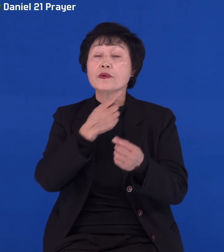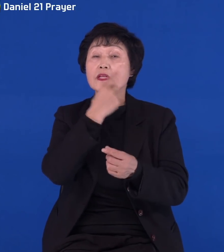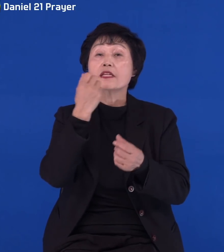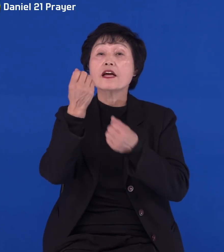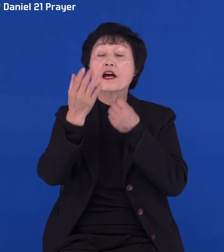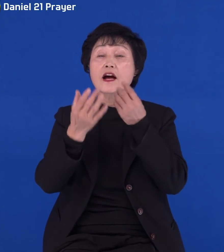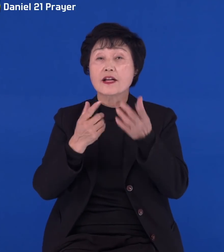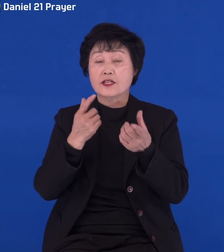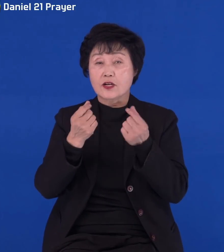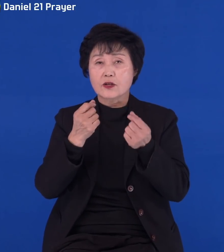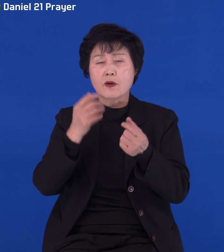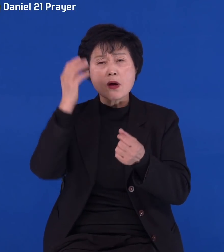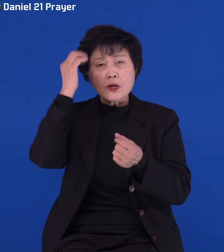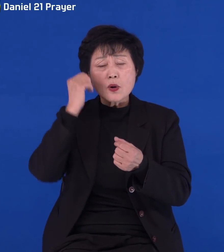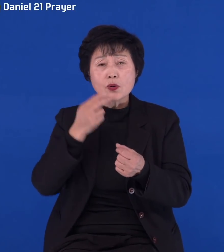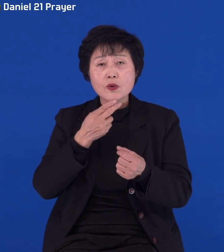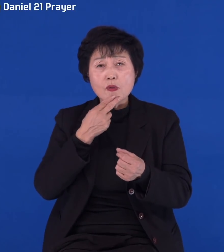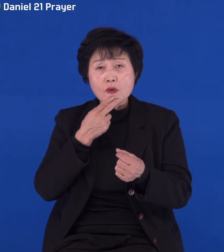쓰러지고 아무 기억도 없던 선망증,